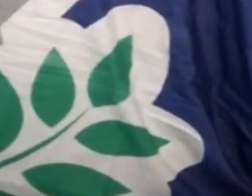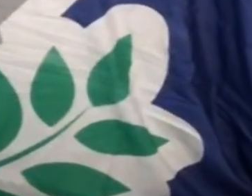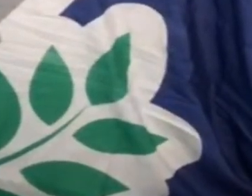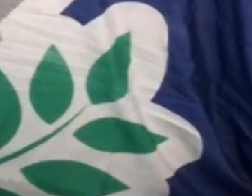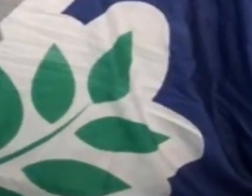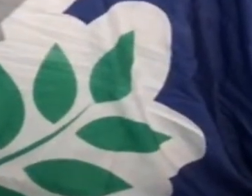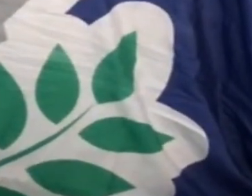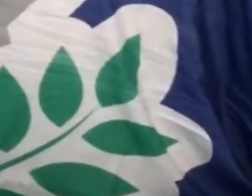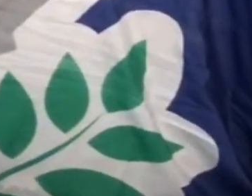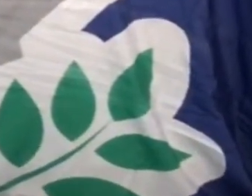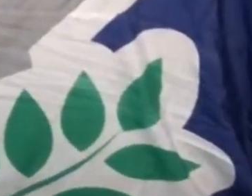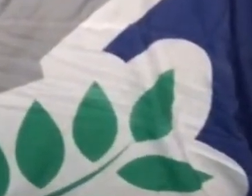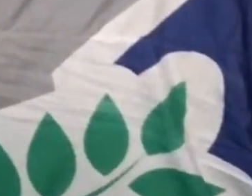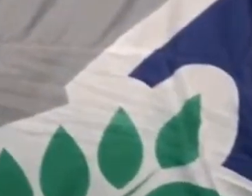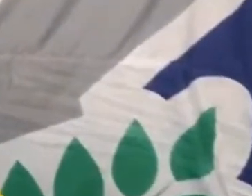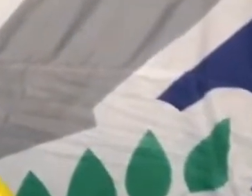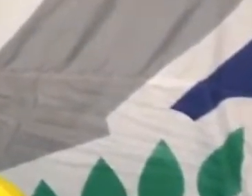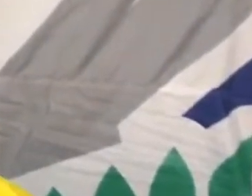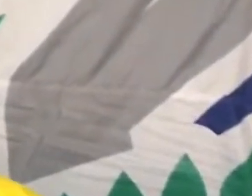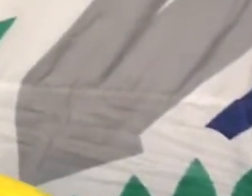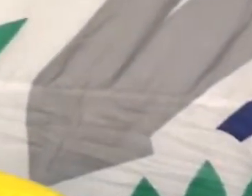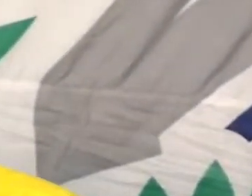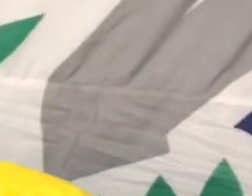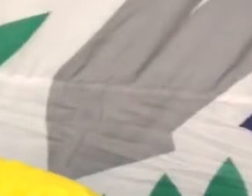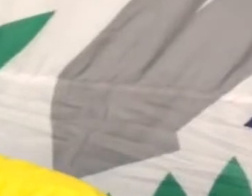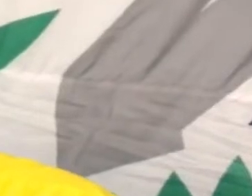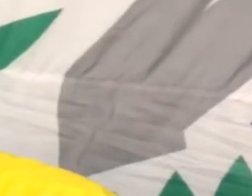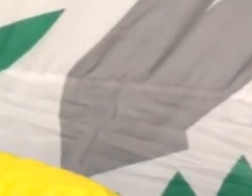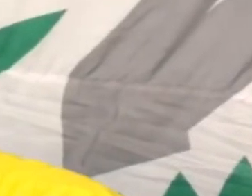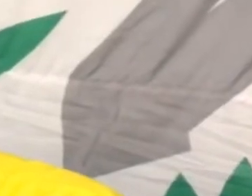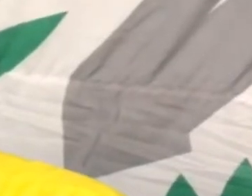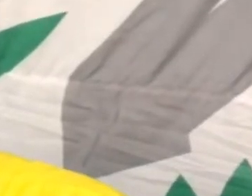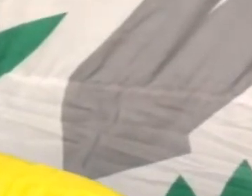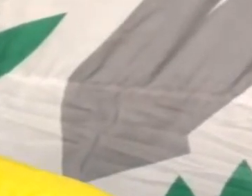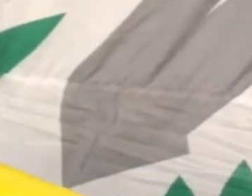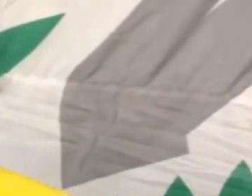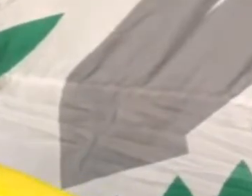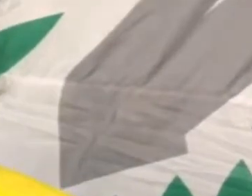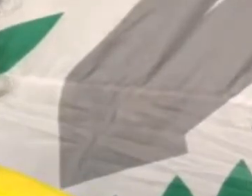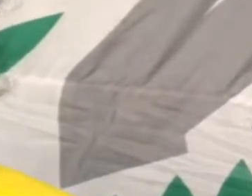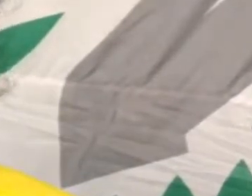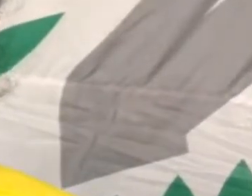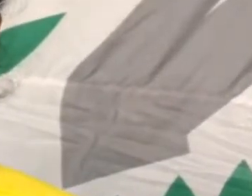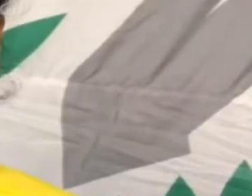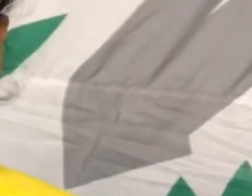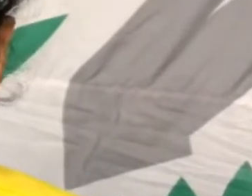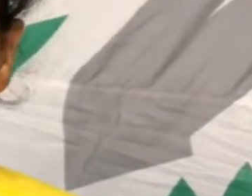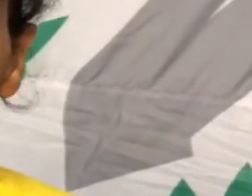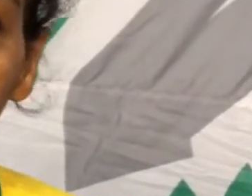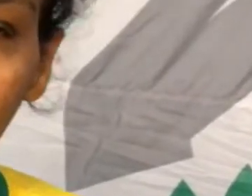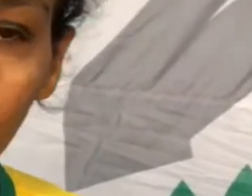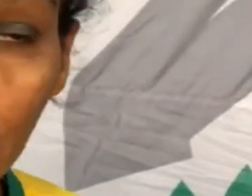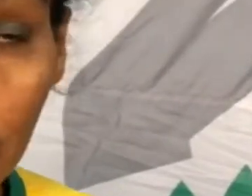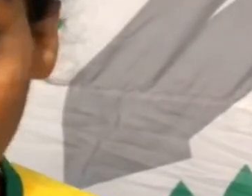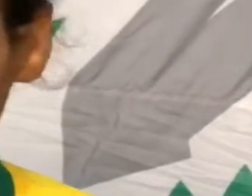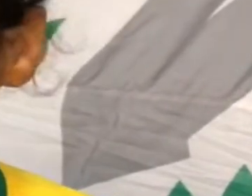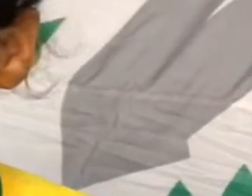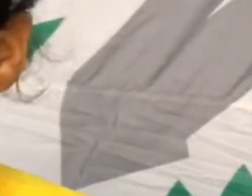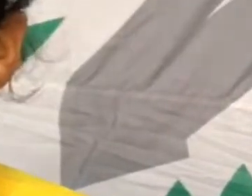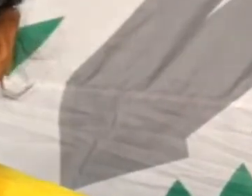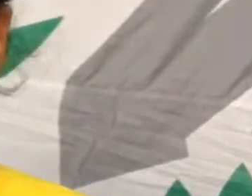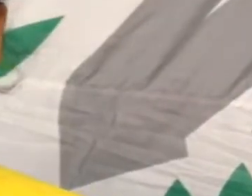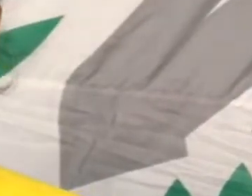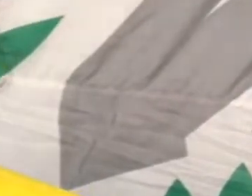No meu coração, vocês praticam muito na sua vida. Não fique parada. Pratique